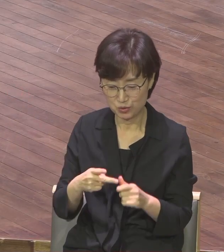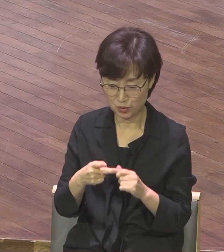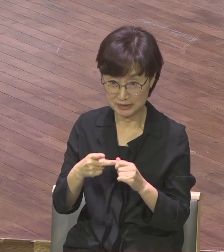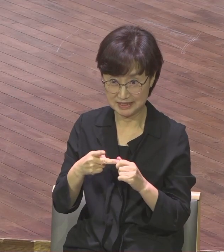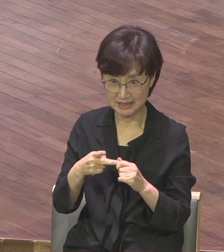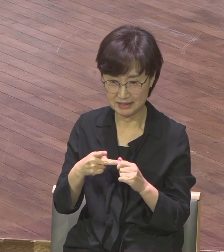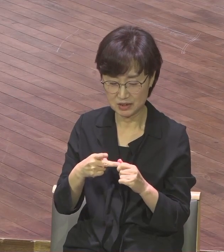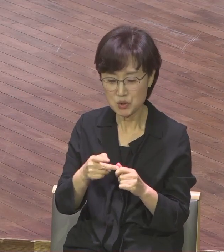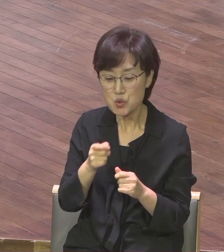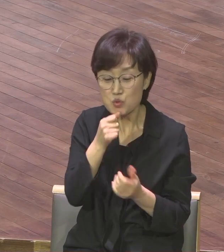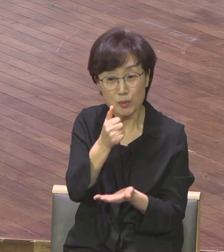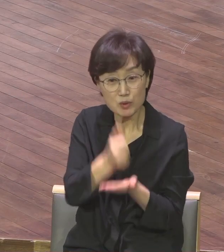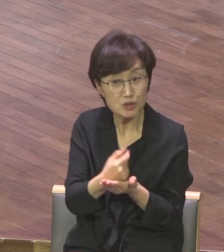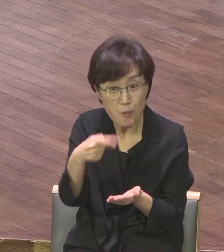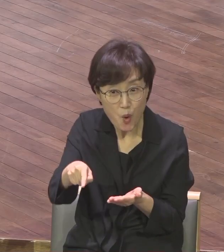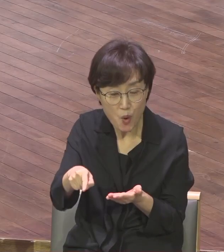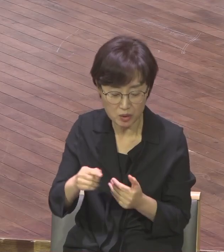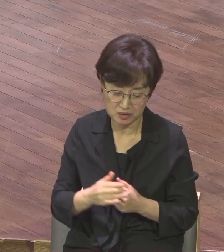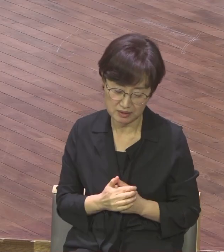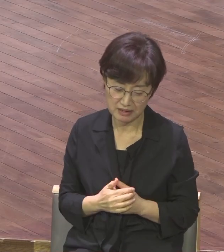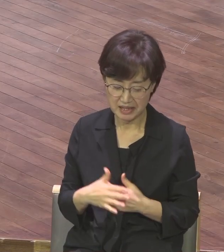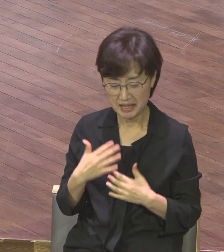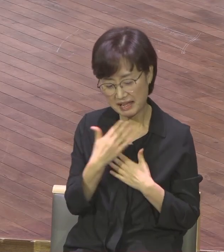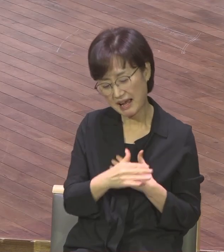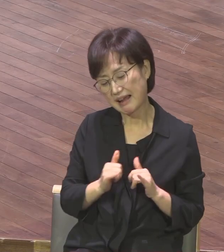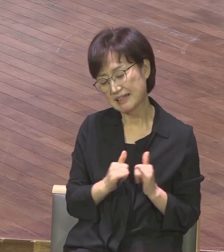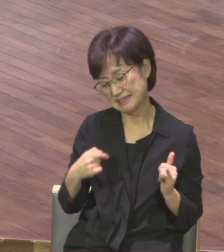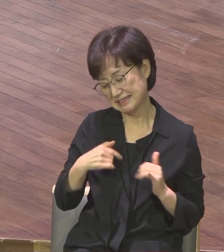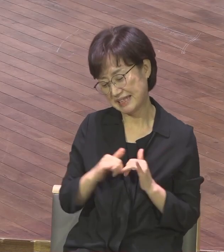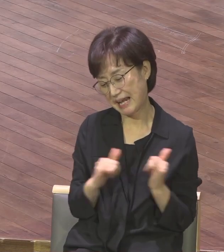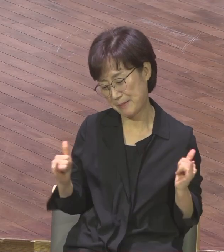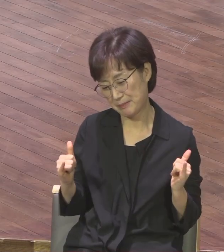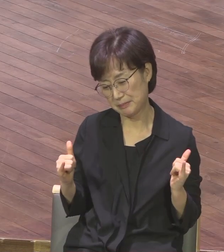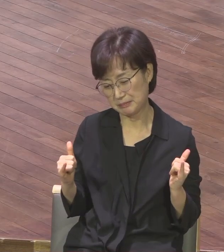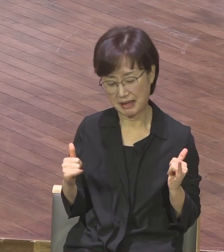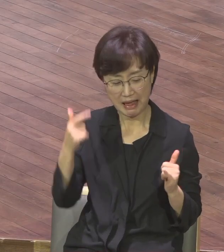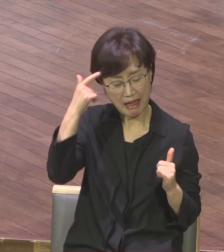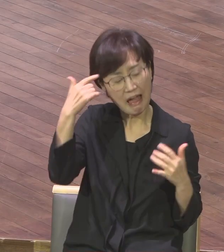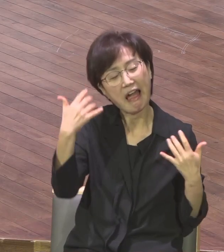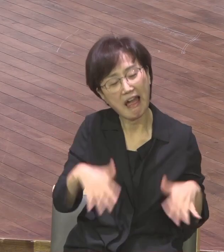짓는 사소한 소죄, 이 소죄를 지은 자는